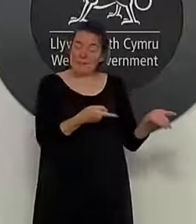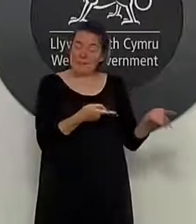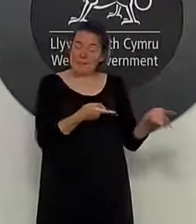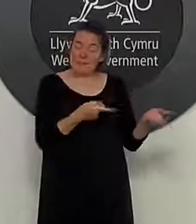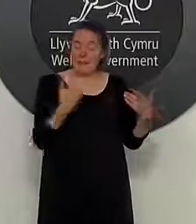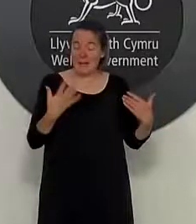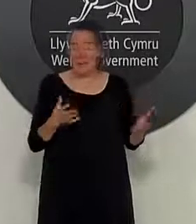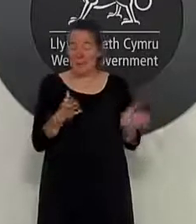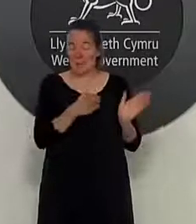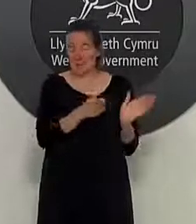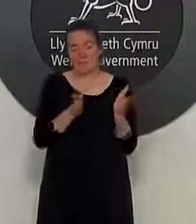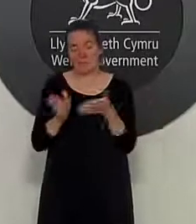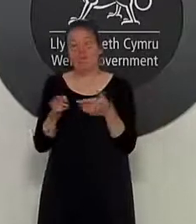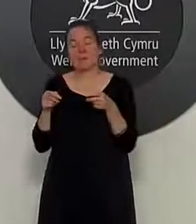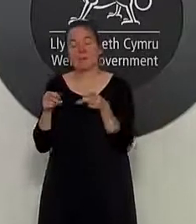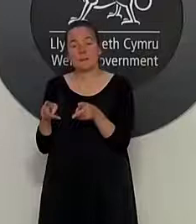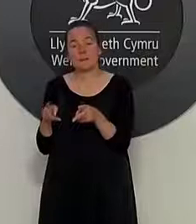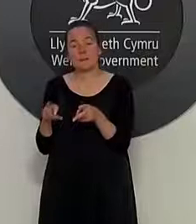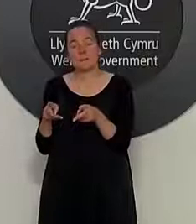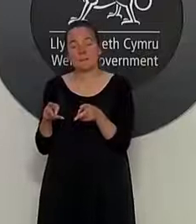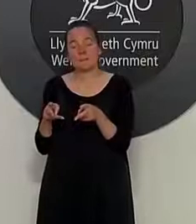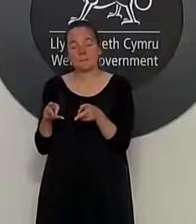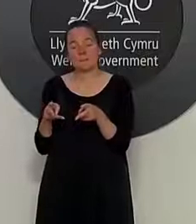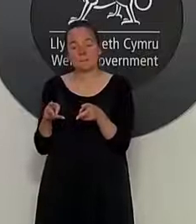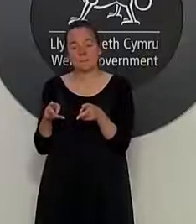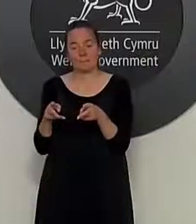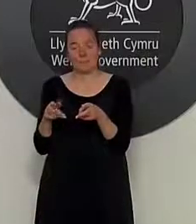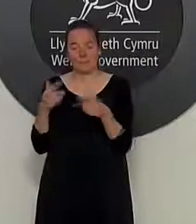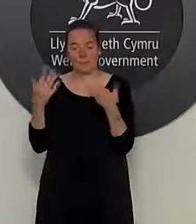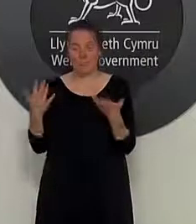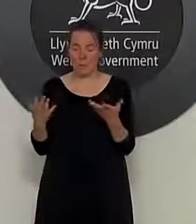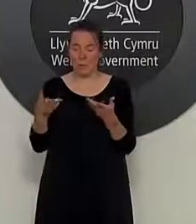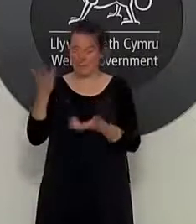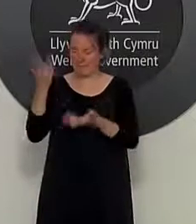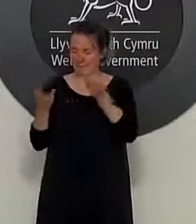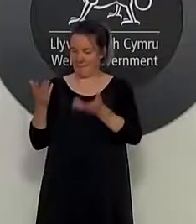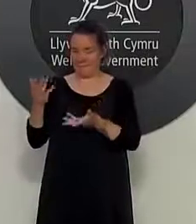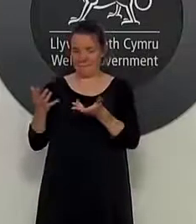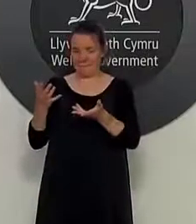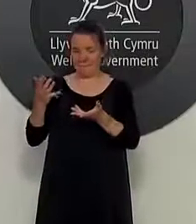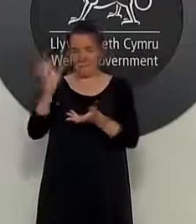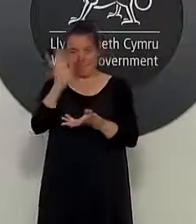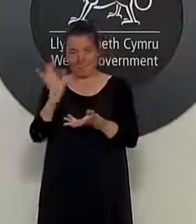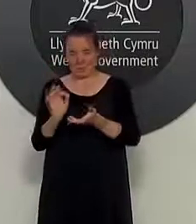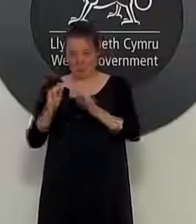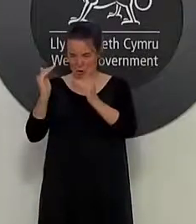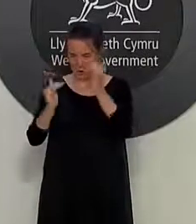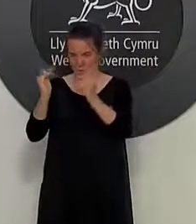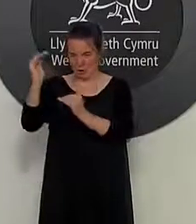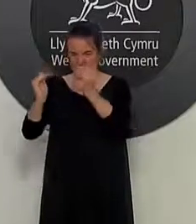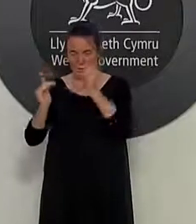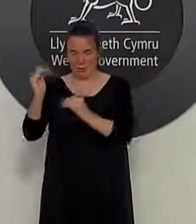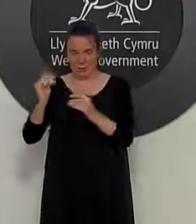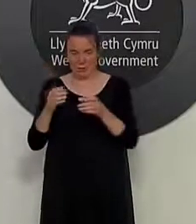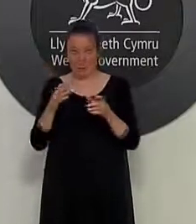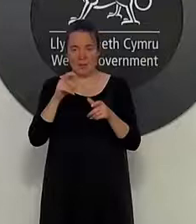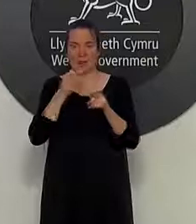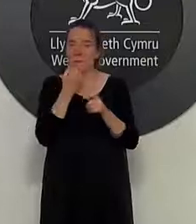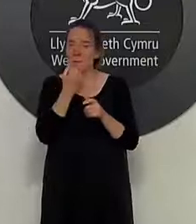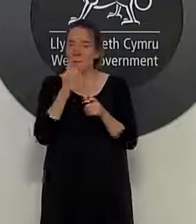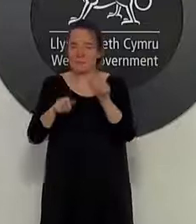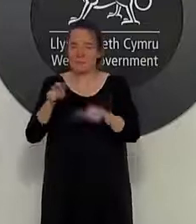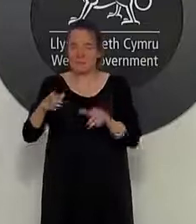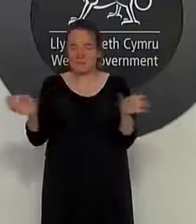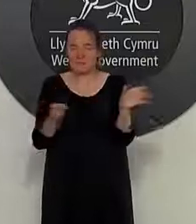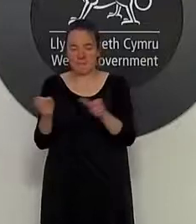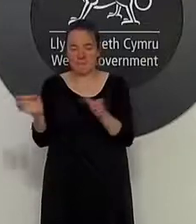I ni'n symud tuag at system sydd ar sail PR 100%. A nid yn unig hynny, ond hefyd sydd yn mynd I sicrhau